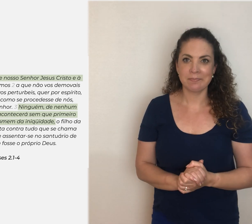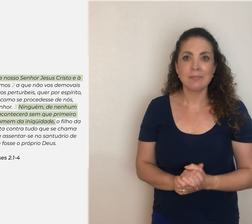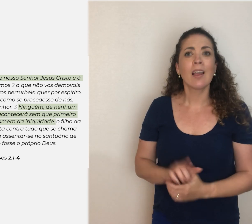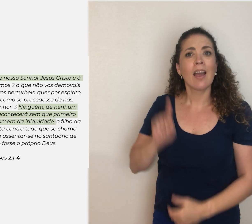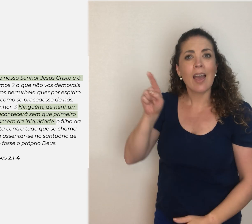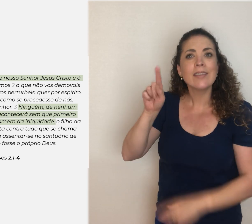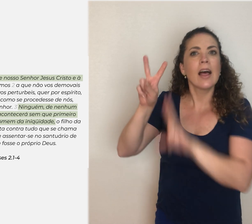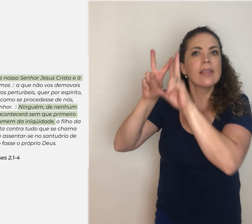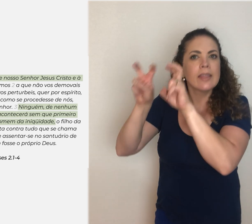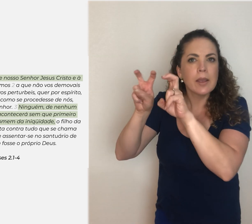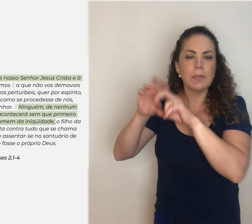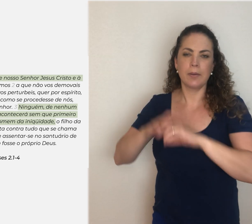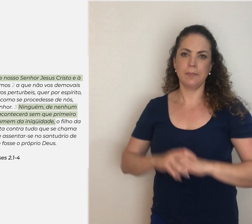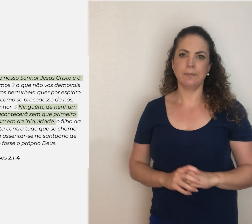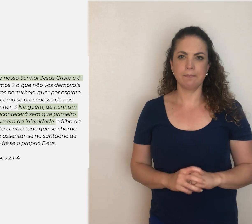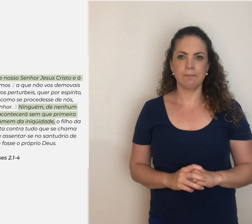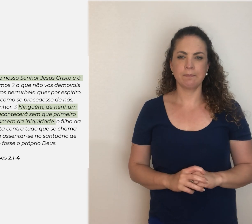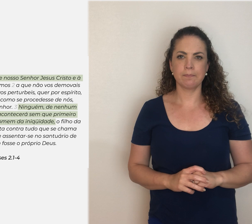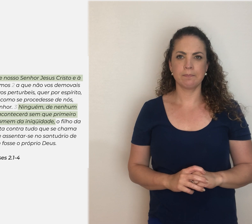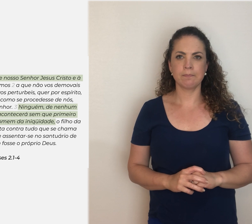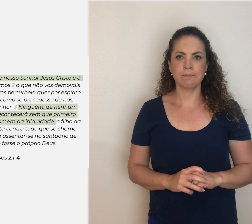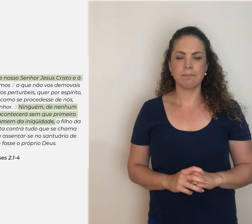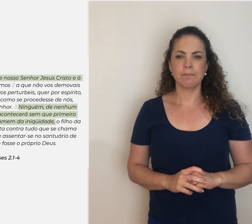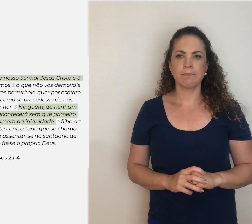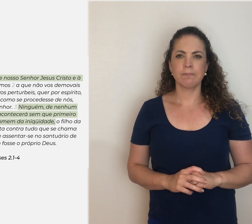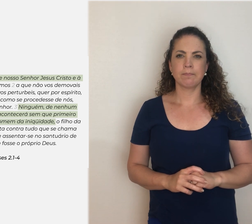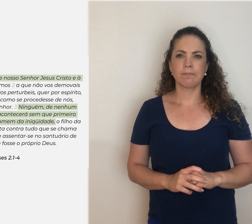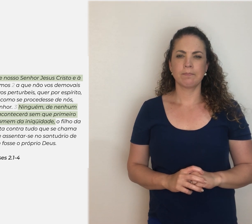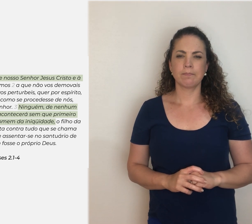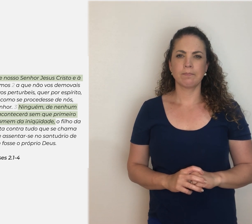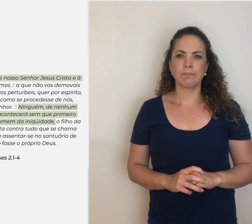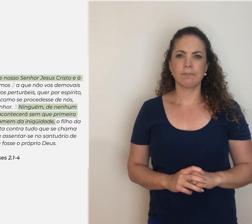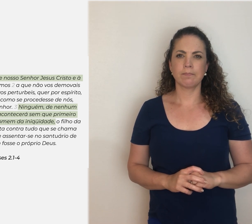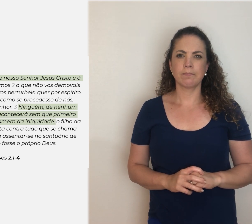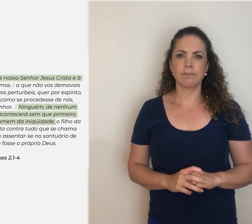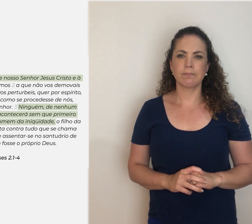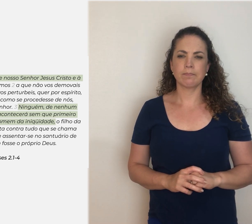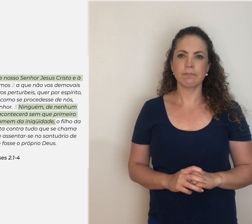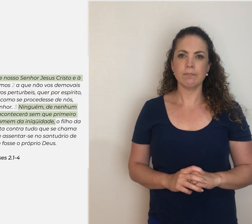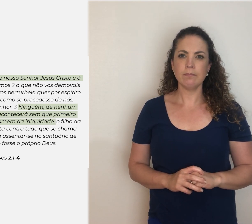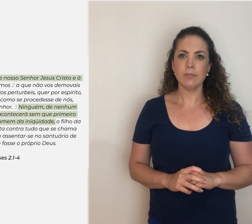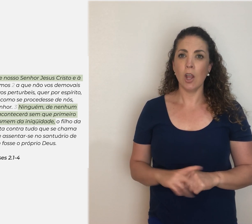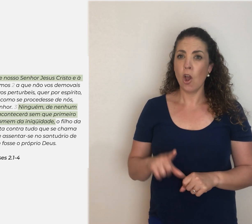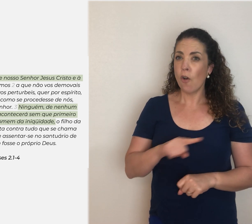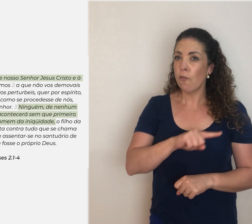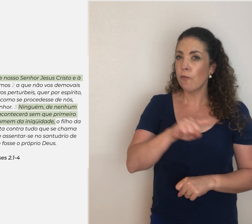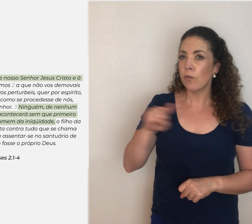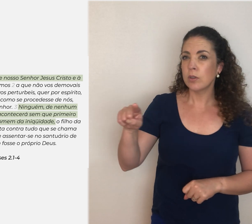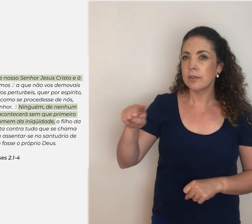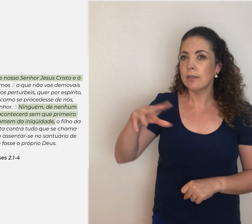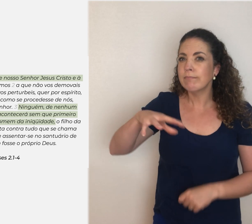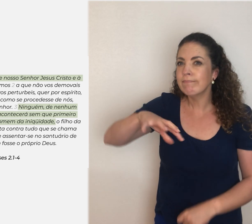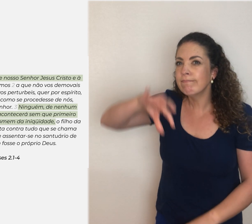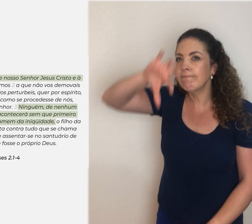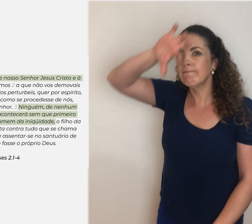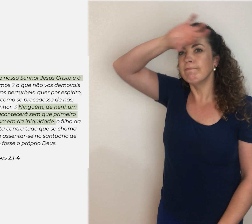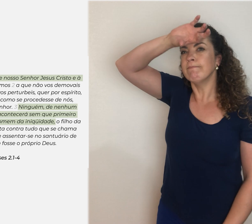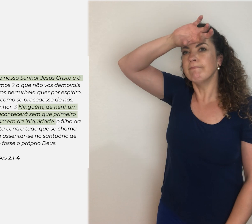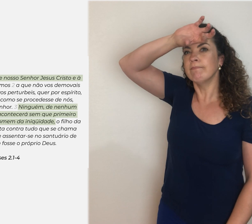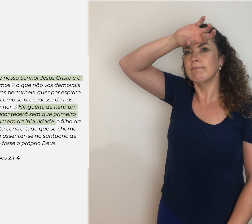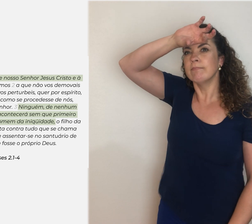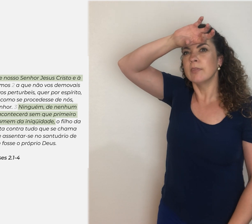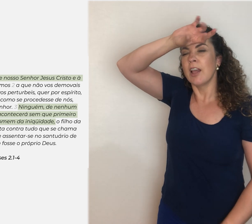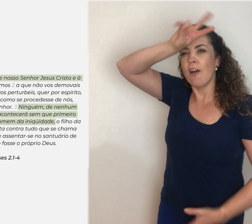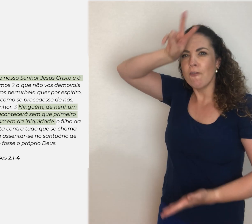nossa reunião com Ele. E ele segue: não vos demovais da vossa mente com facilidade,